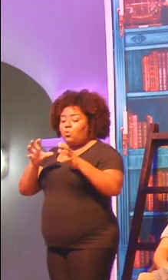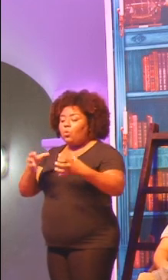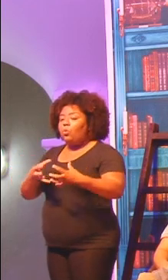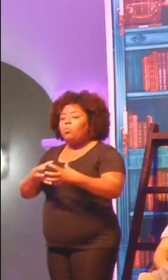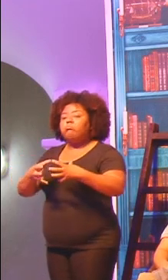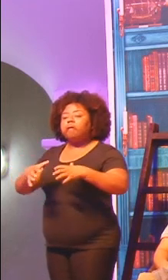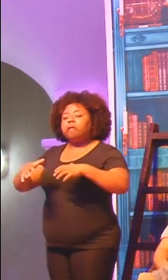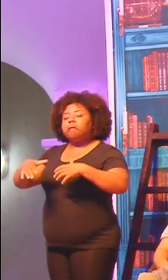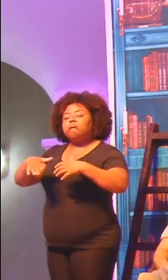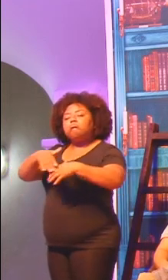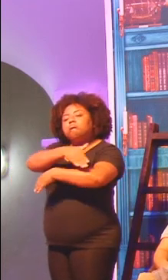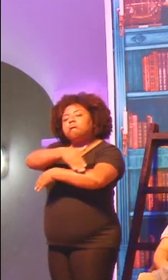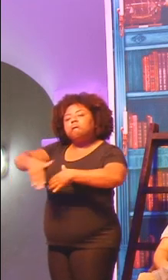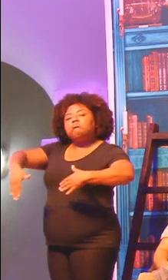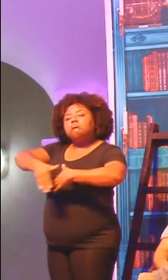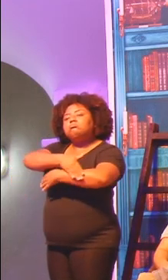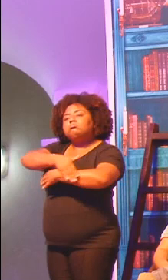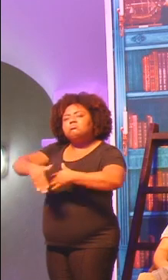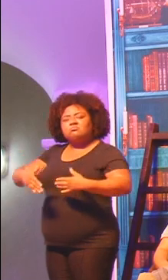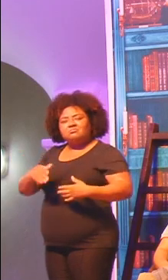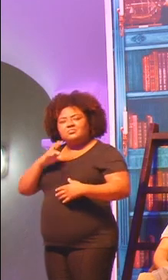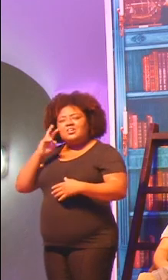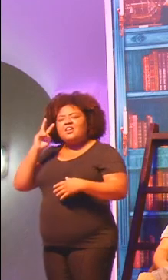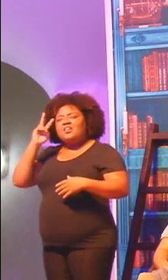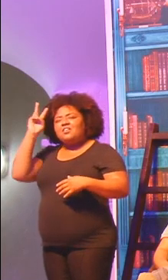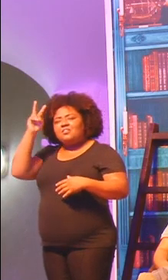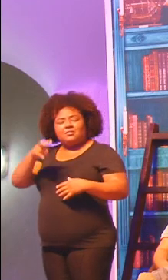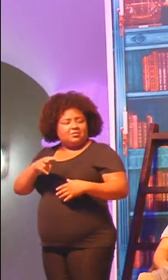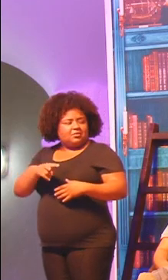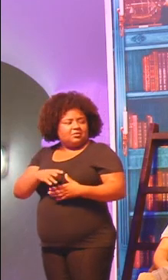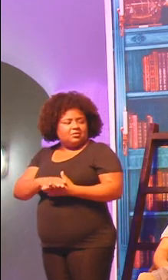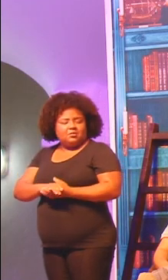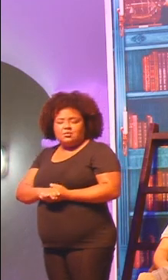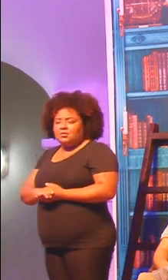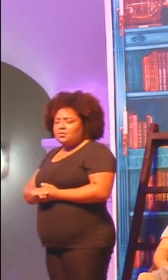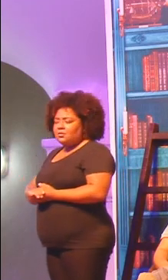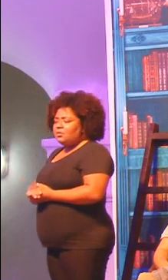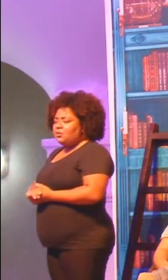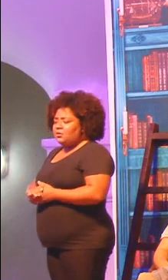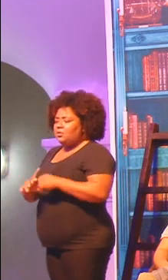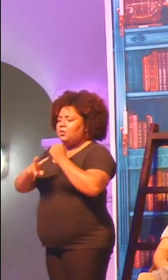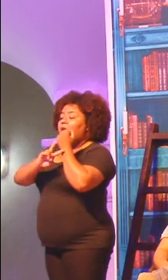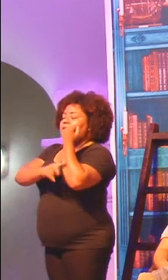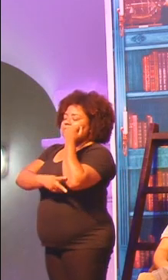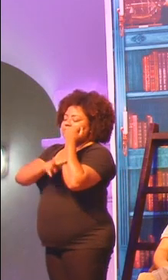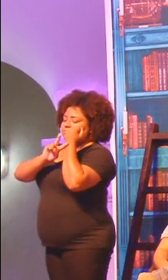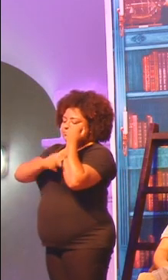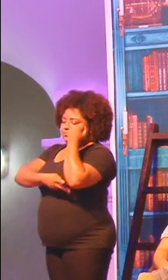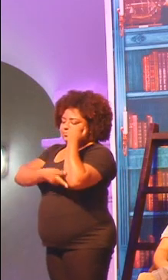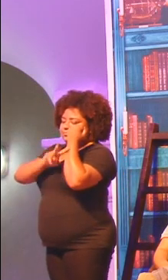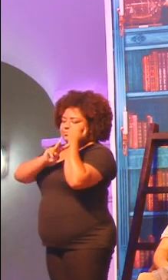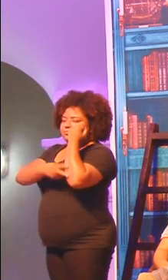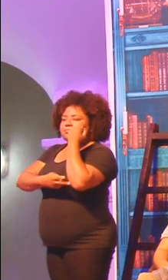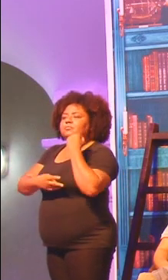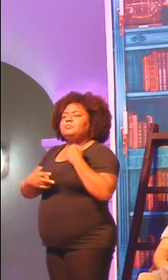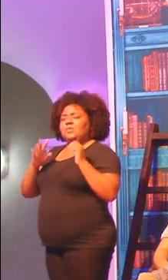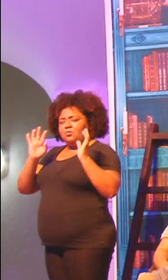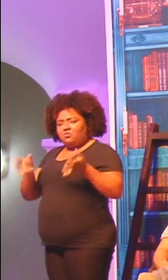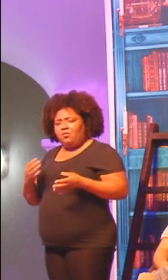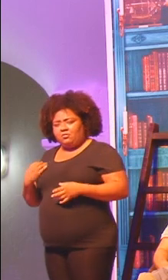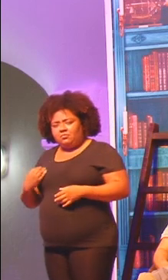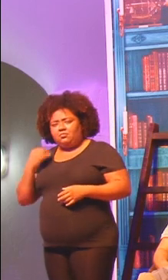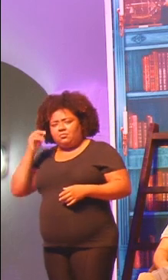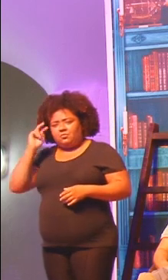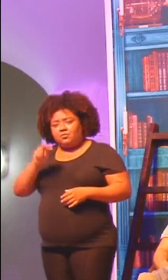rua, como a gente acabou de ver no Pelourinho, estive lá, e isso está em tudo. E a